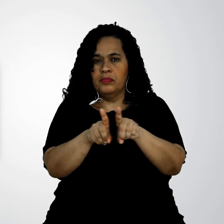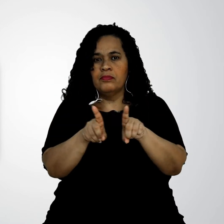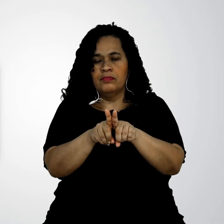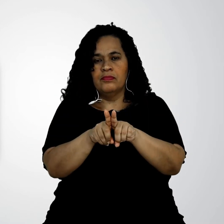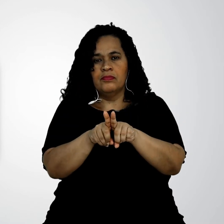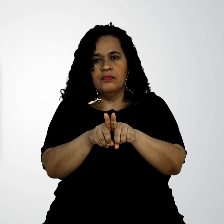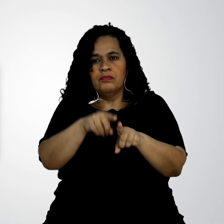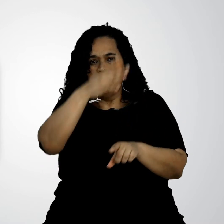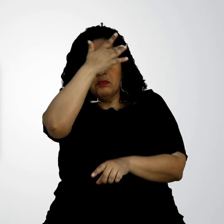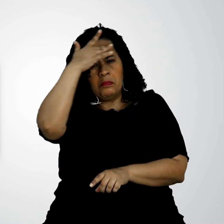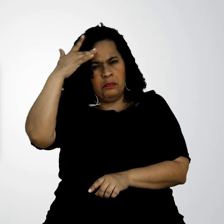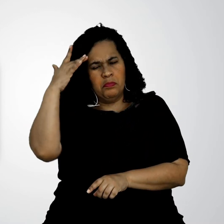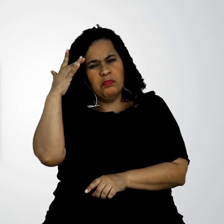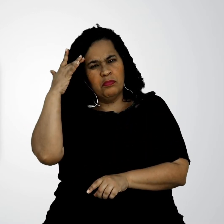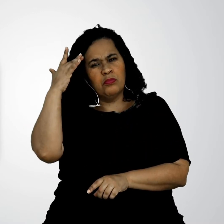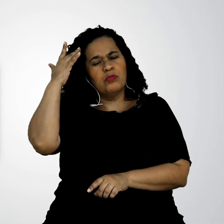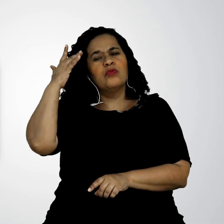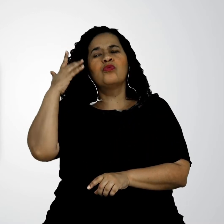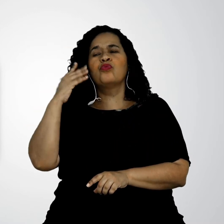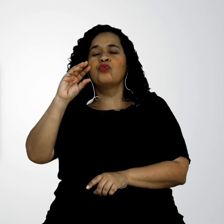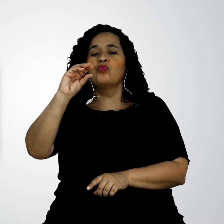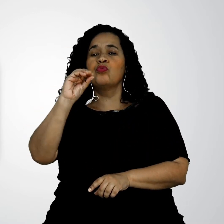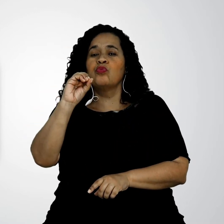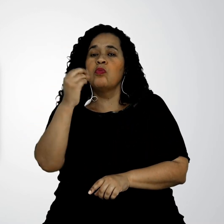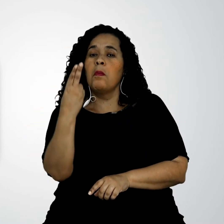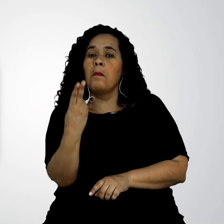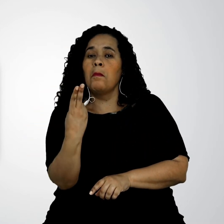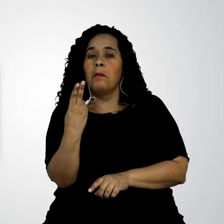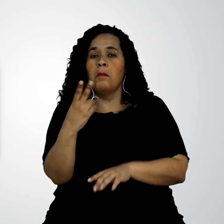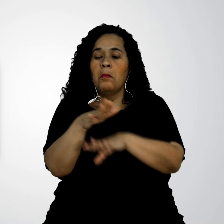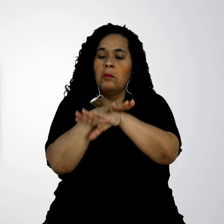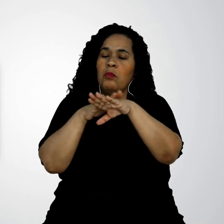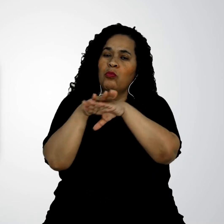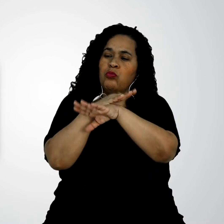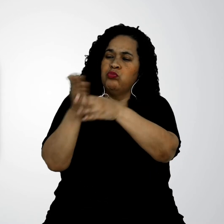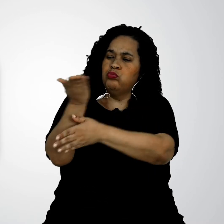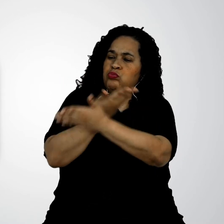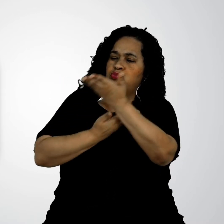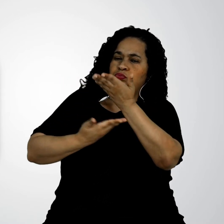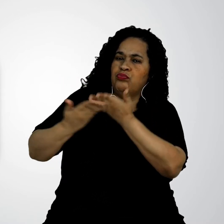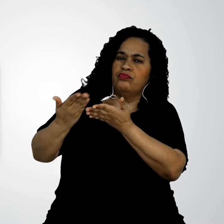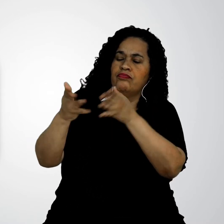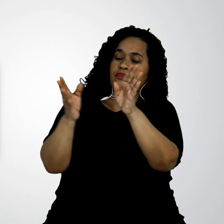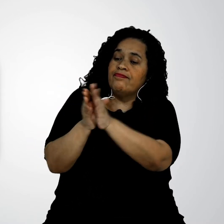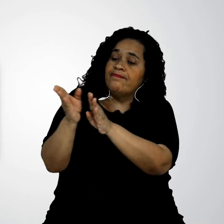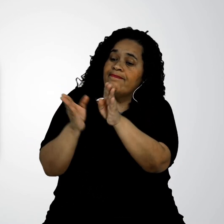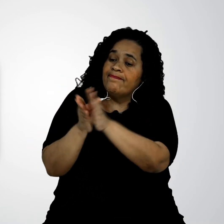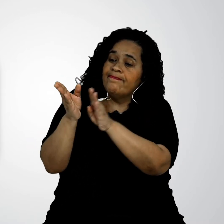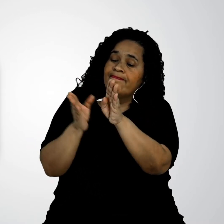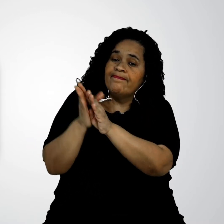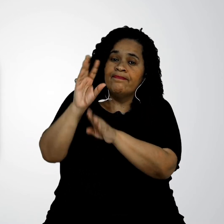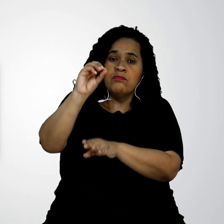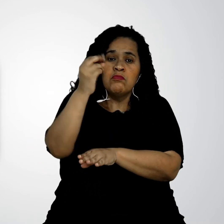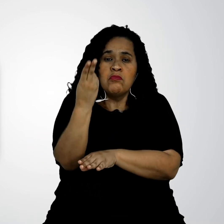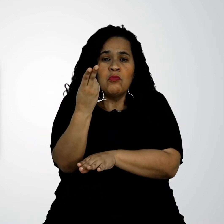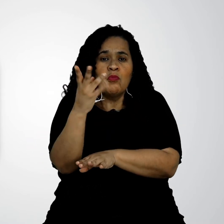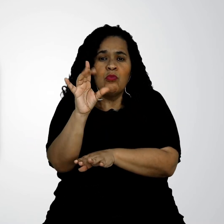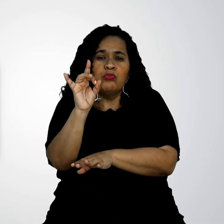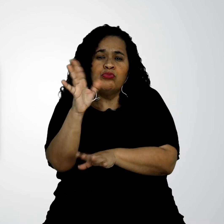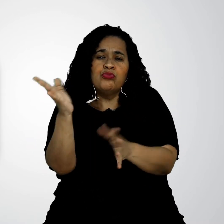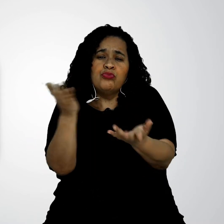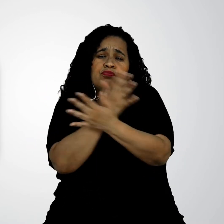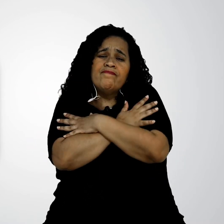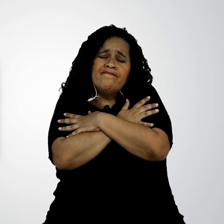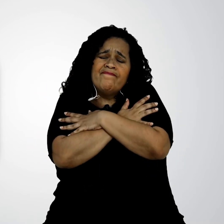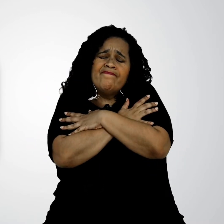receber pessoas assim, ou numa conversa, num aconselhamento, ou simplesmente, às vezes, é só para você abraçar o